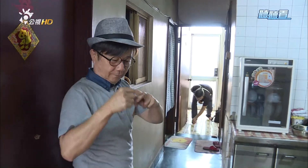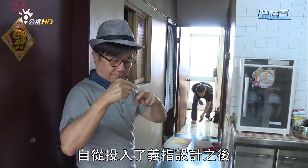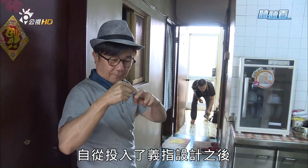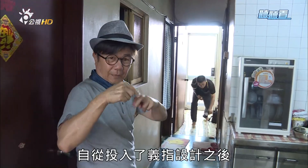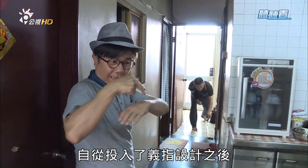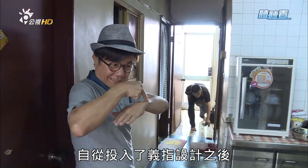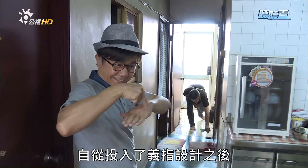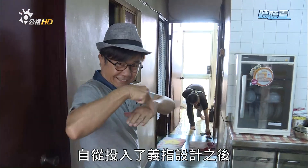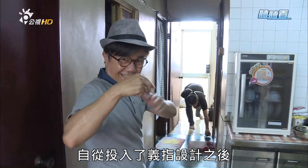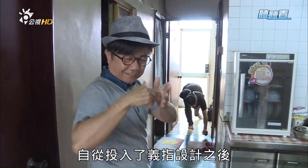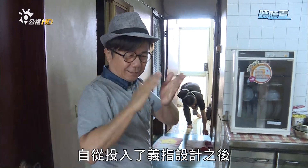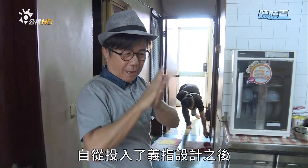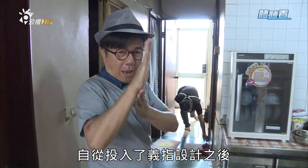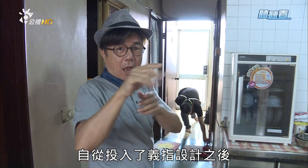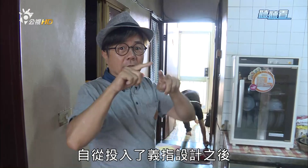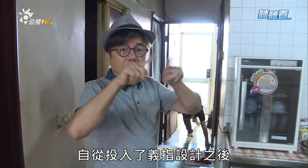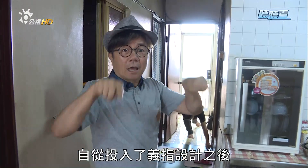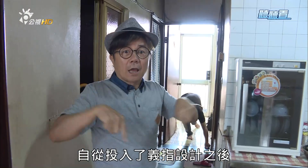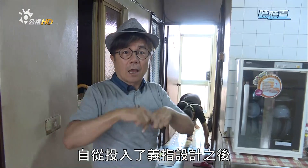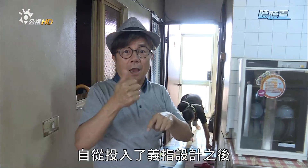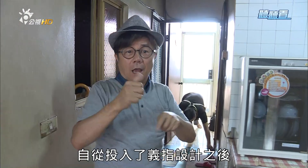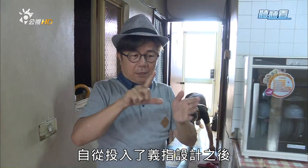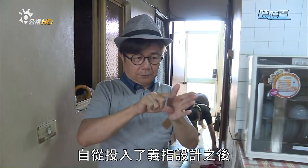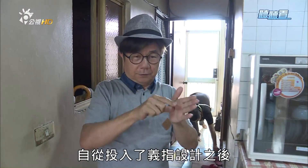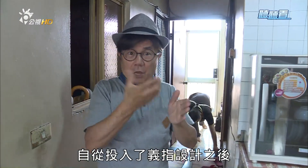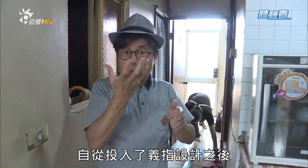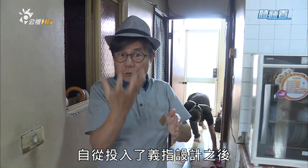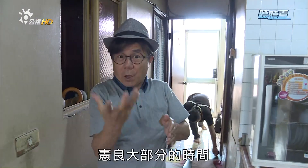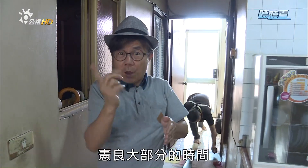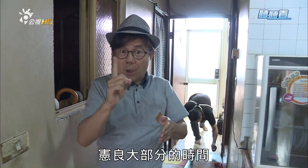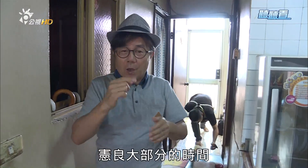自从投入了义纸设计之后呢，宪良大